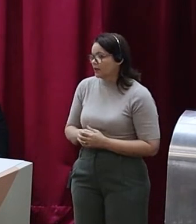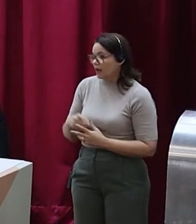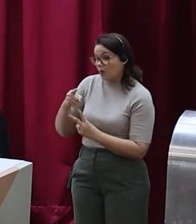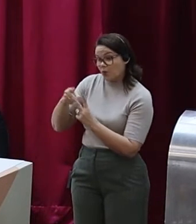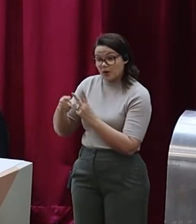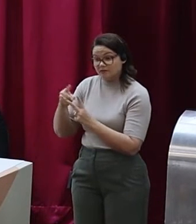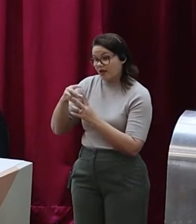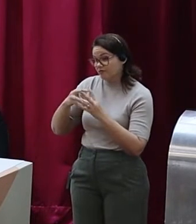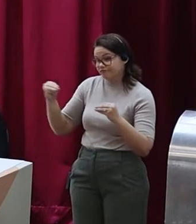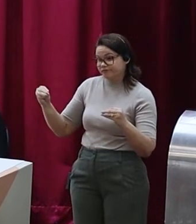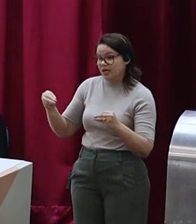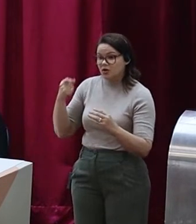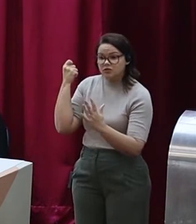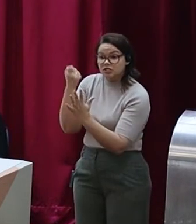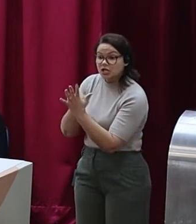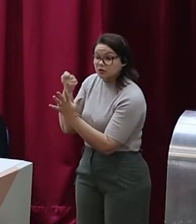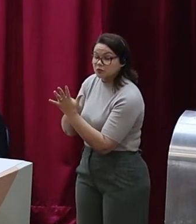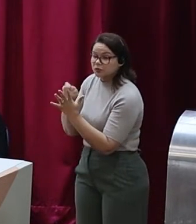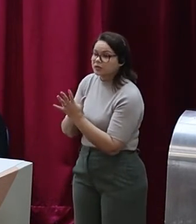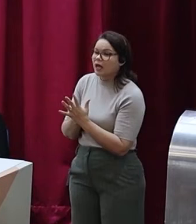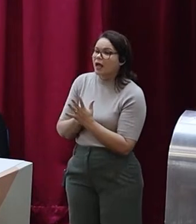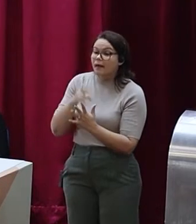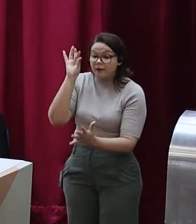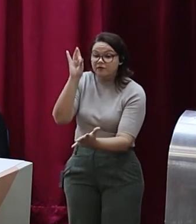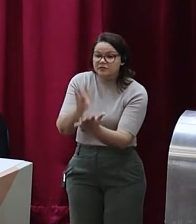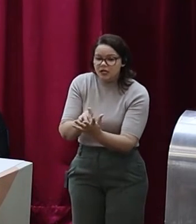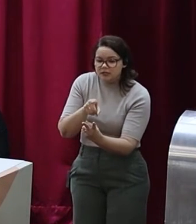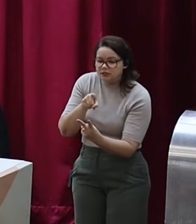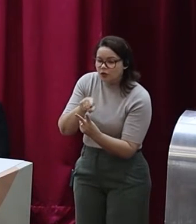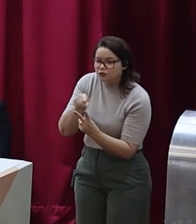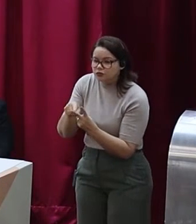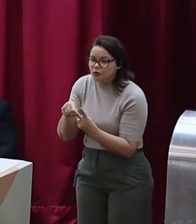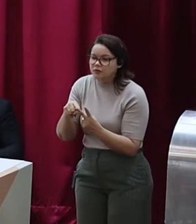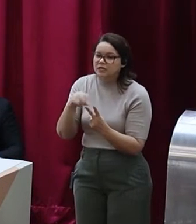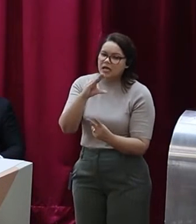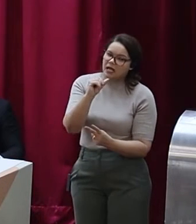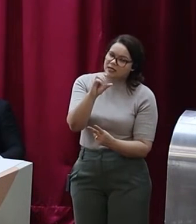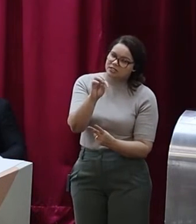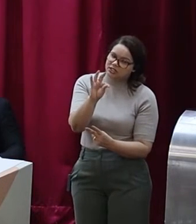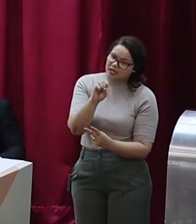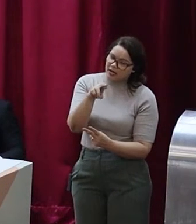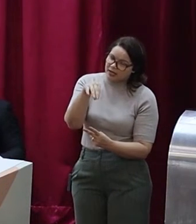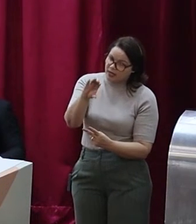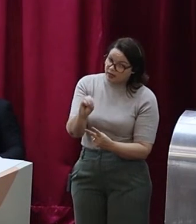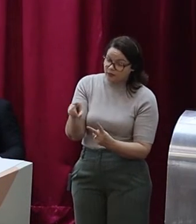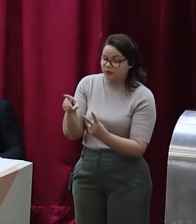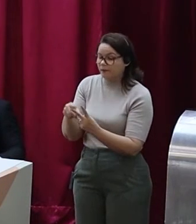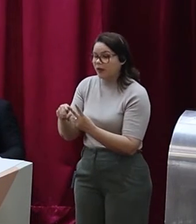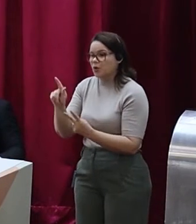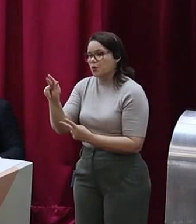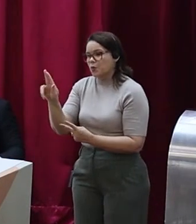porque se normalicen ambos, castellano y guaraní, y no porque el guaraní se vaya debilitando, porque es la